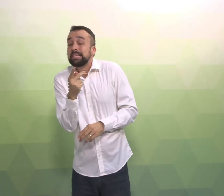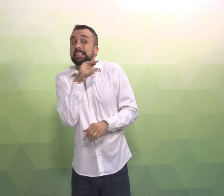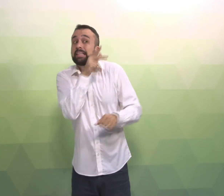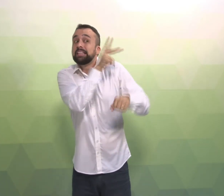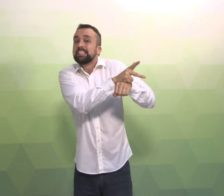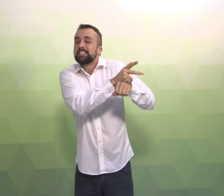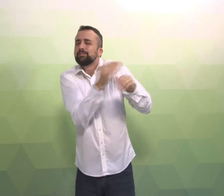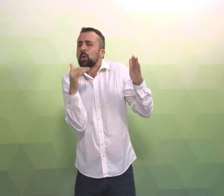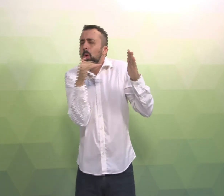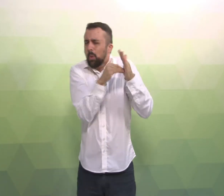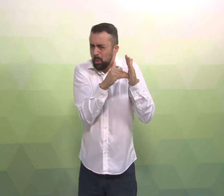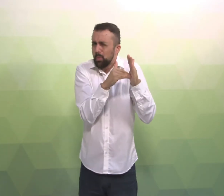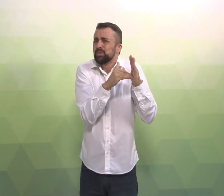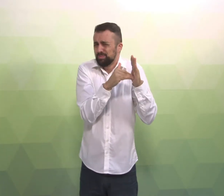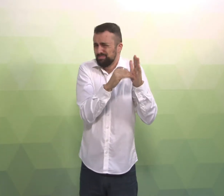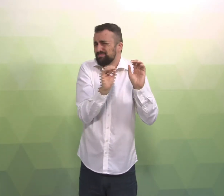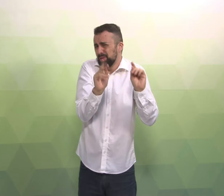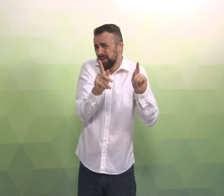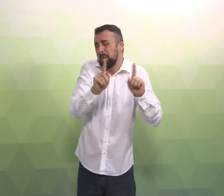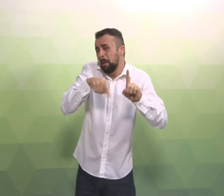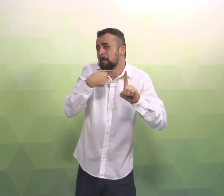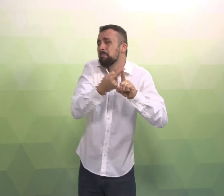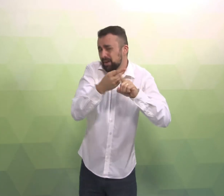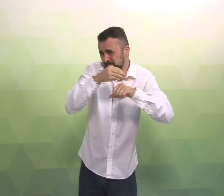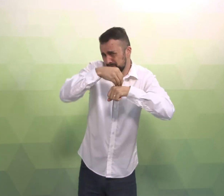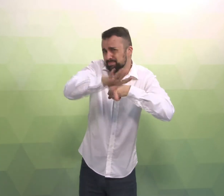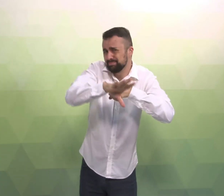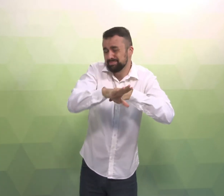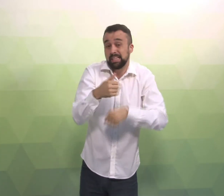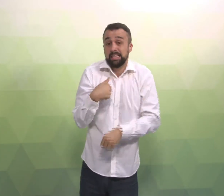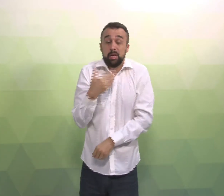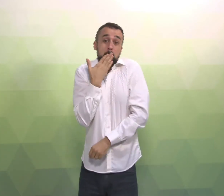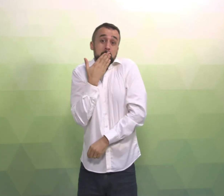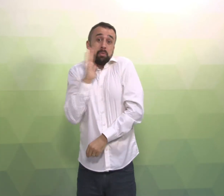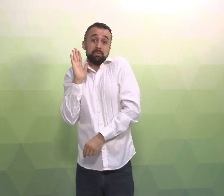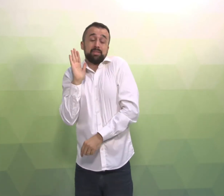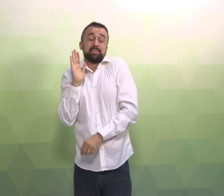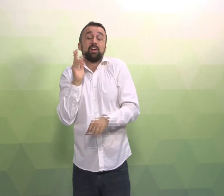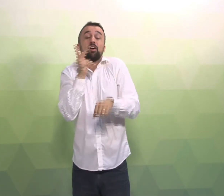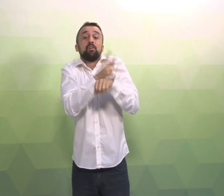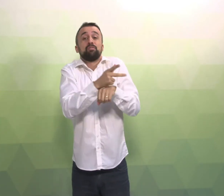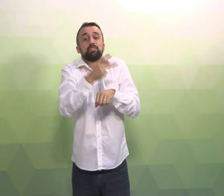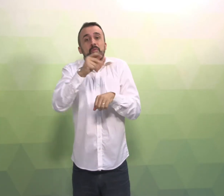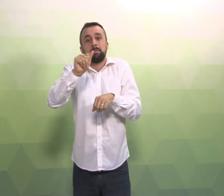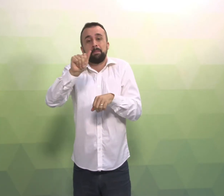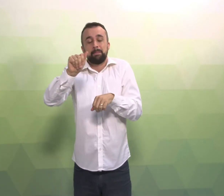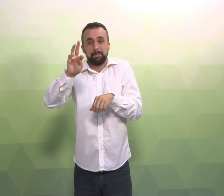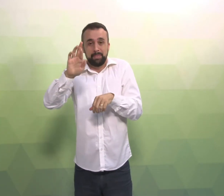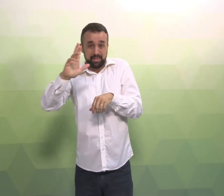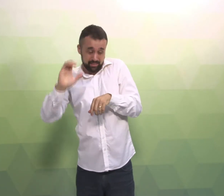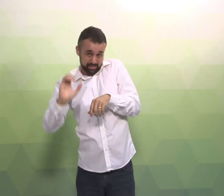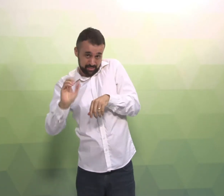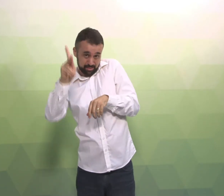Eu disse que aquele vídeo seria o último, mas vou indicar mais um, ok? Prometi que o vídeo do